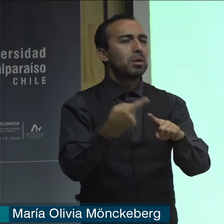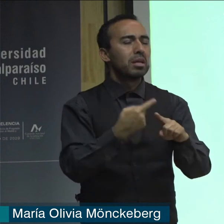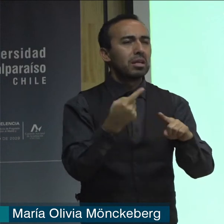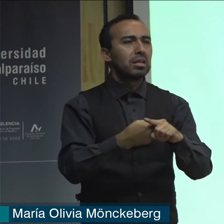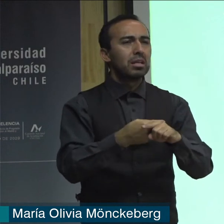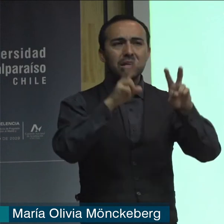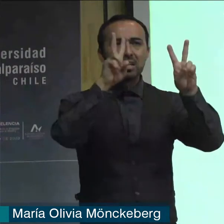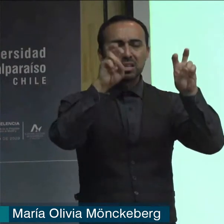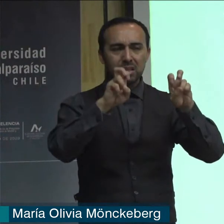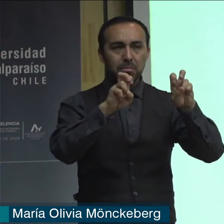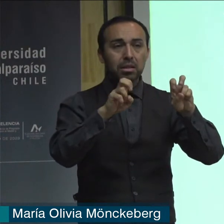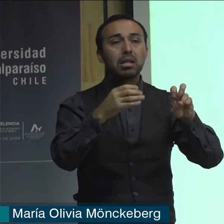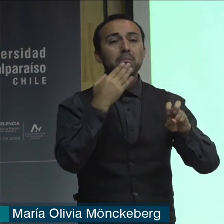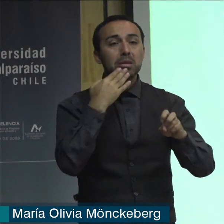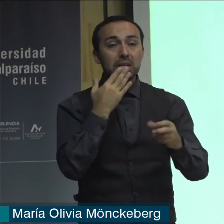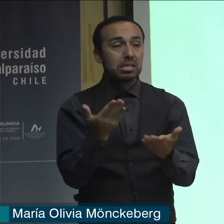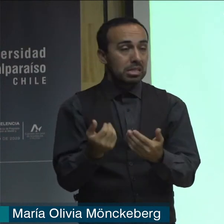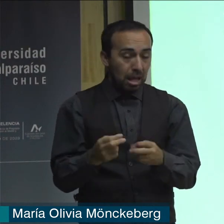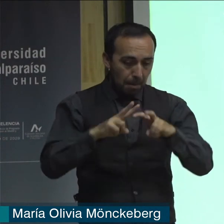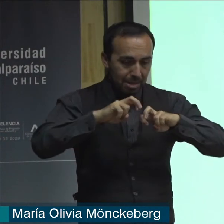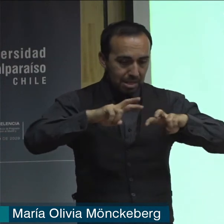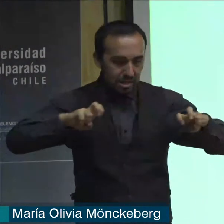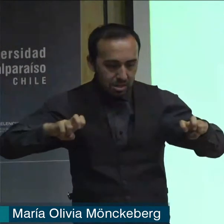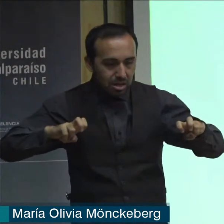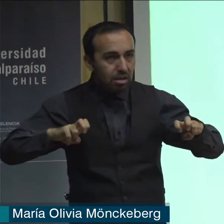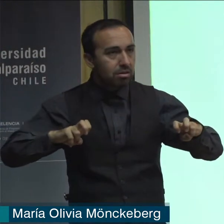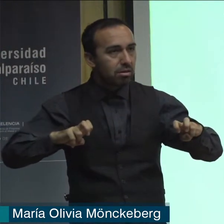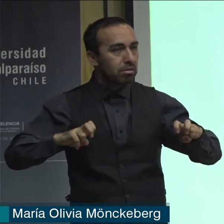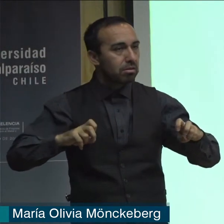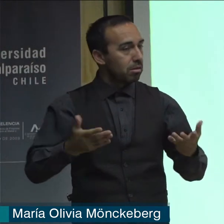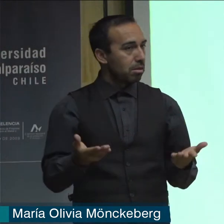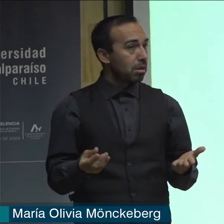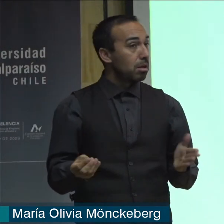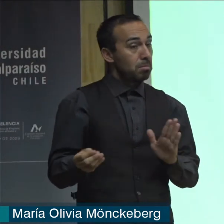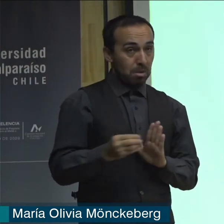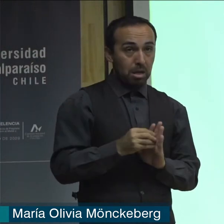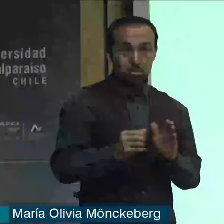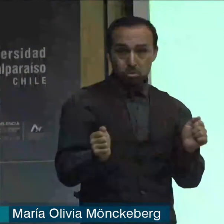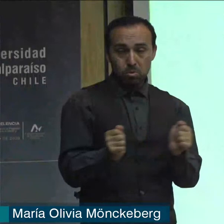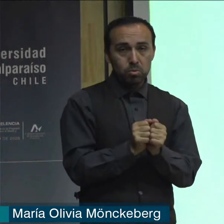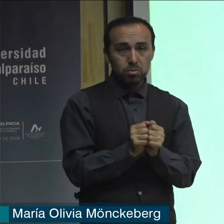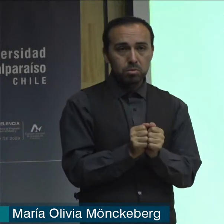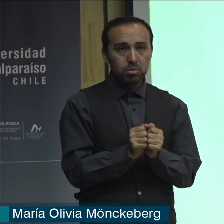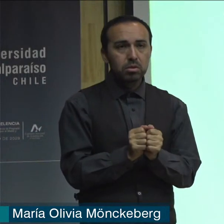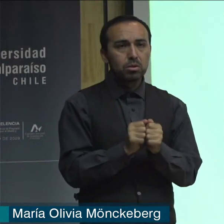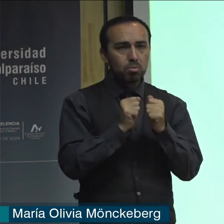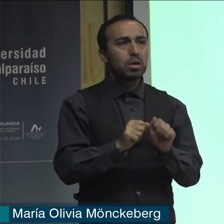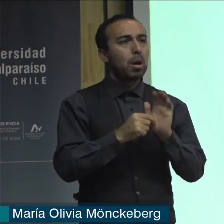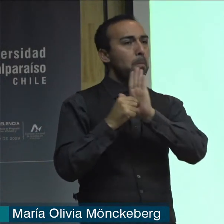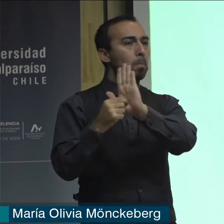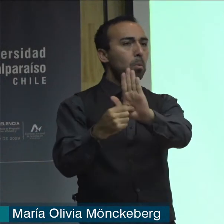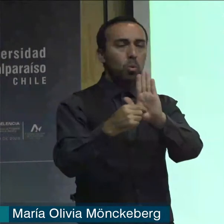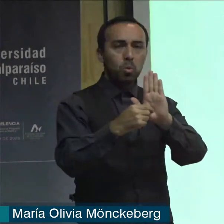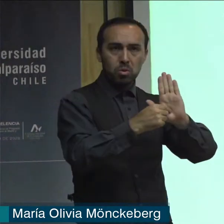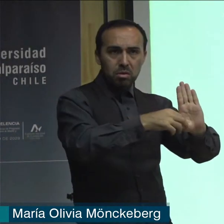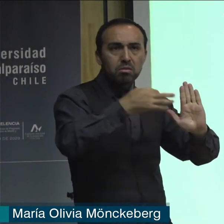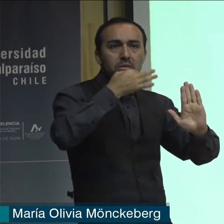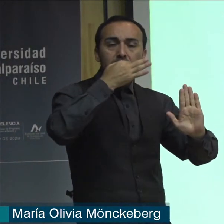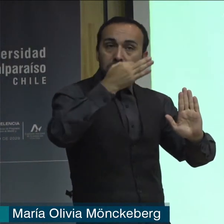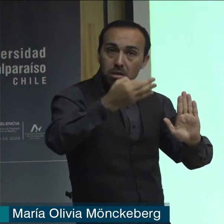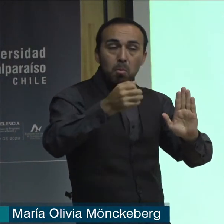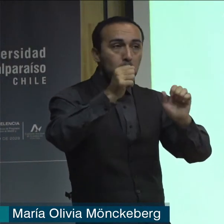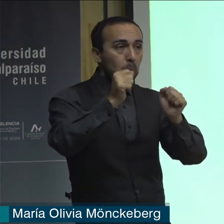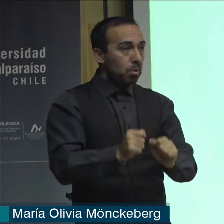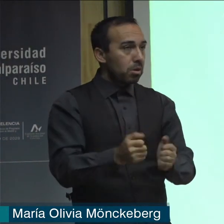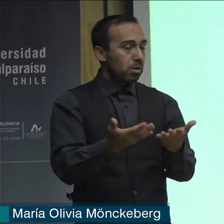las investigaciones para que den cuenta de esto y y y que se puedan expresar se puede decir que